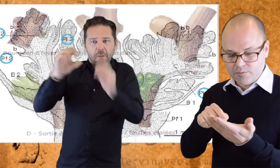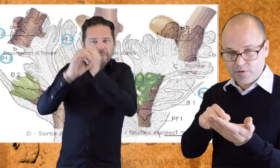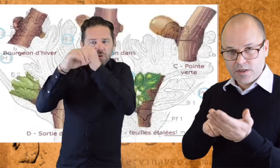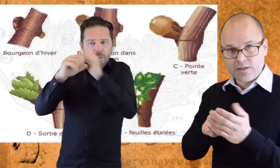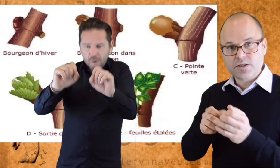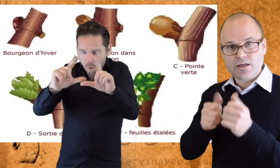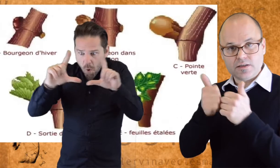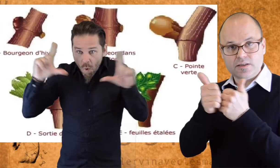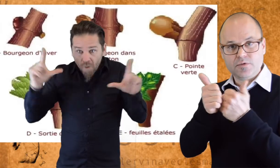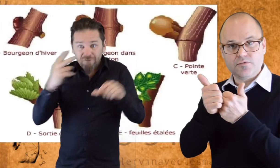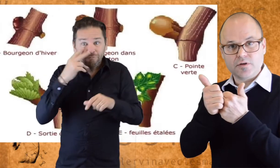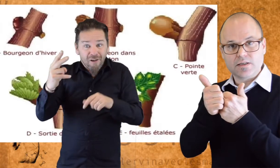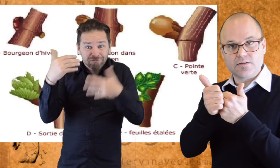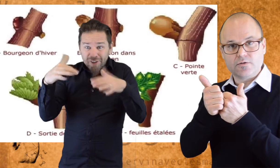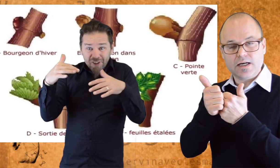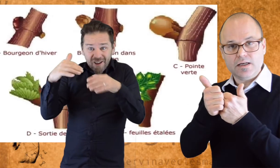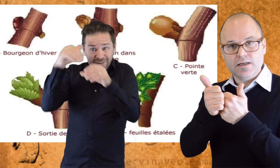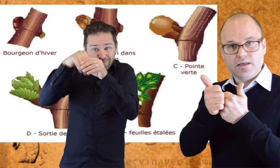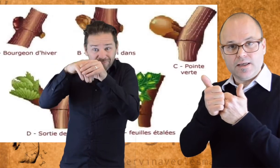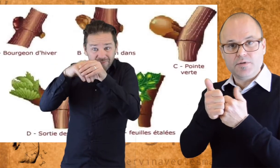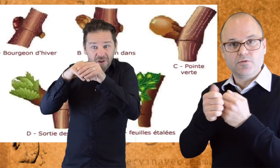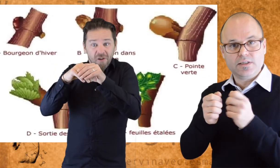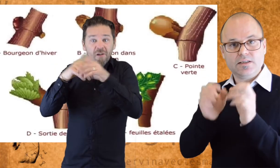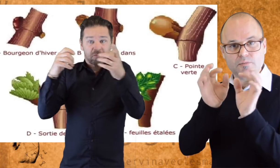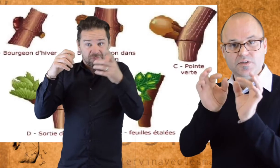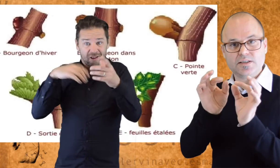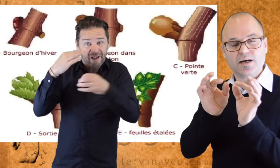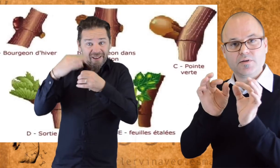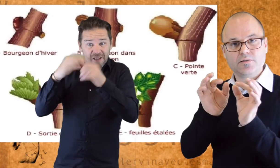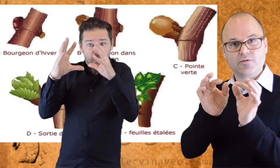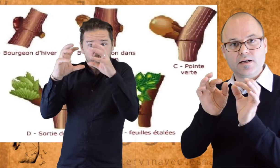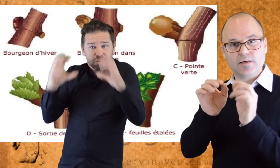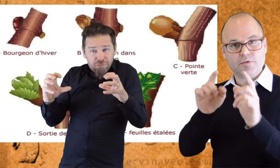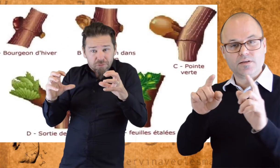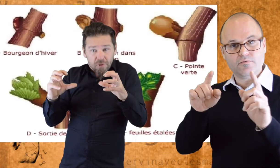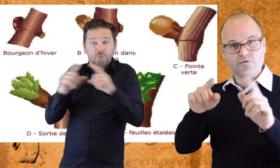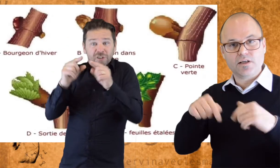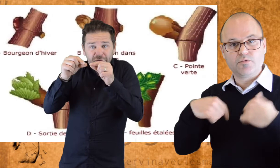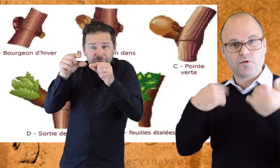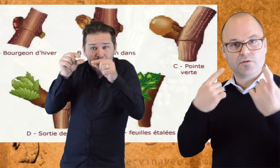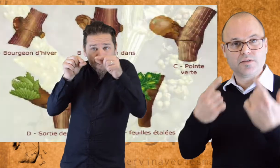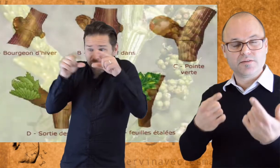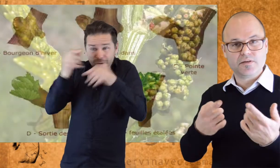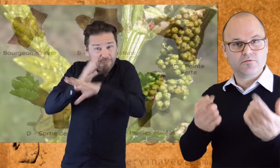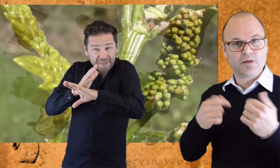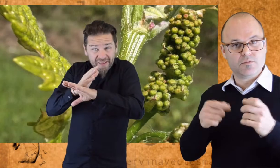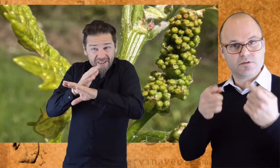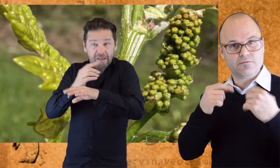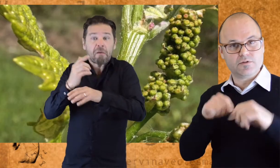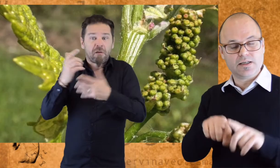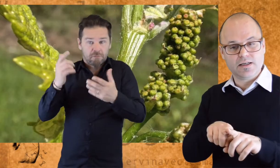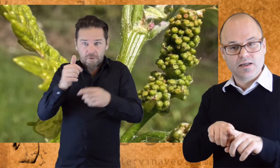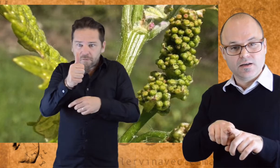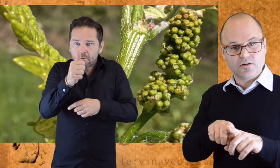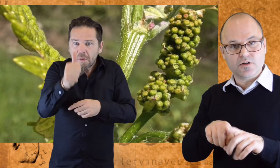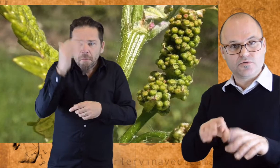la grappe déjà des petites feuilles qui sont là, et puis aussi des petites grappes qui sont là. Et puis vous allez pouvoir le vérifier vous-même si